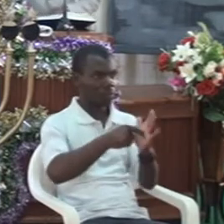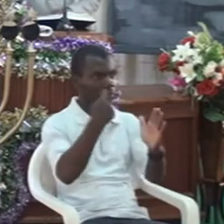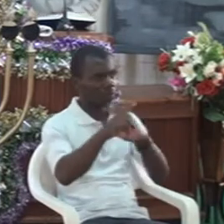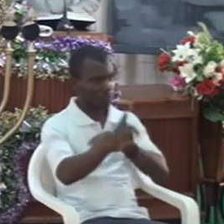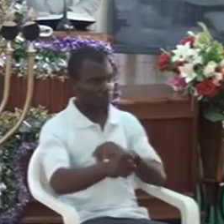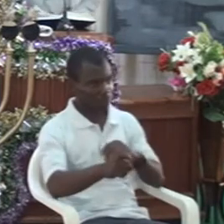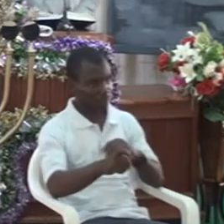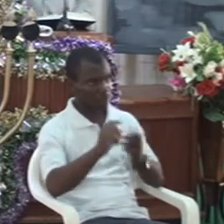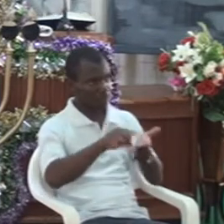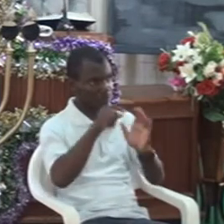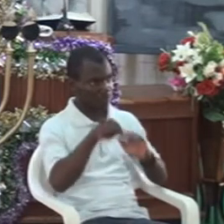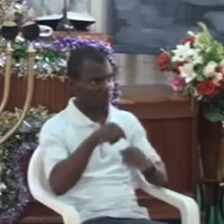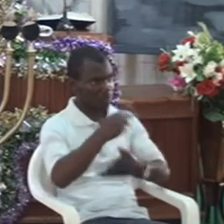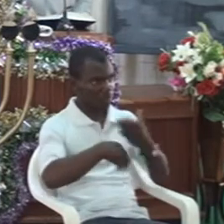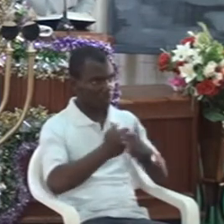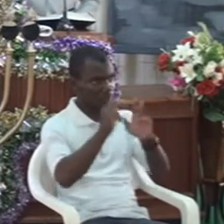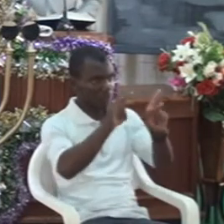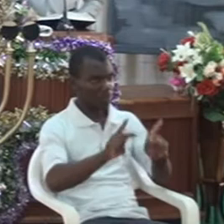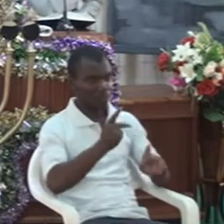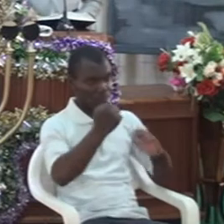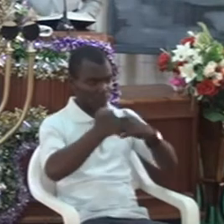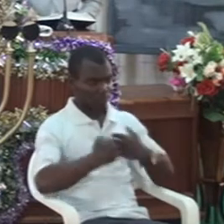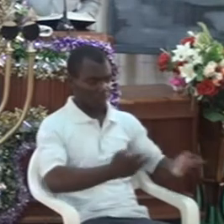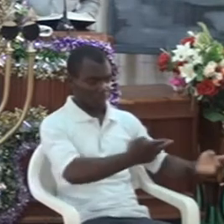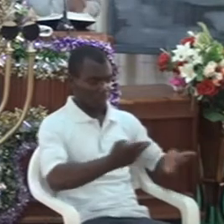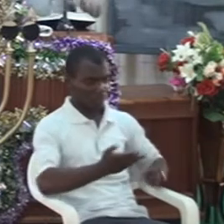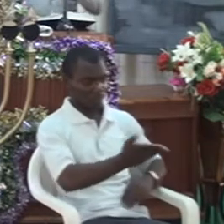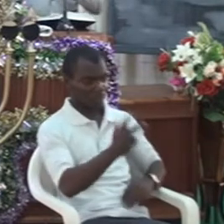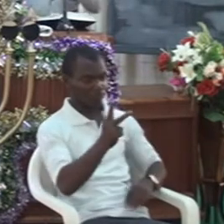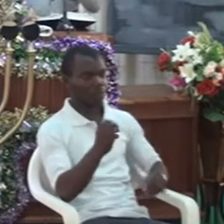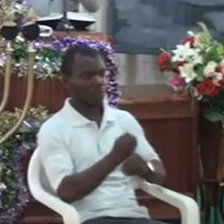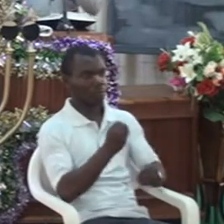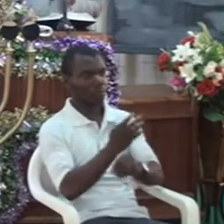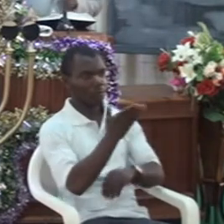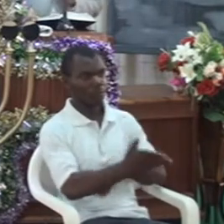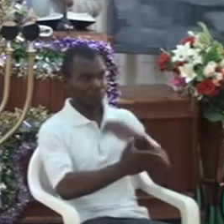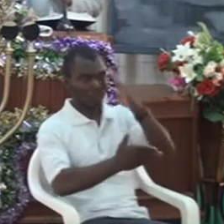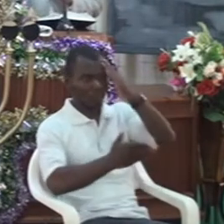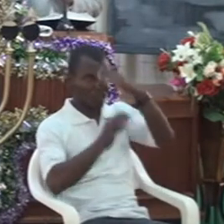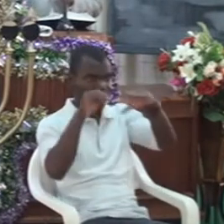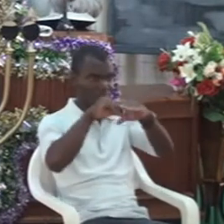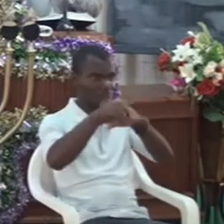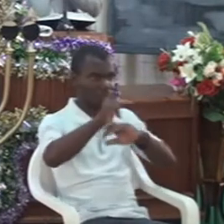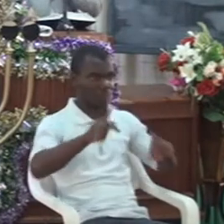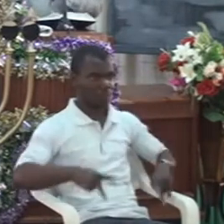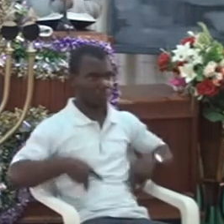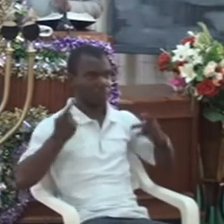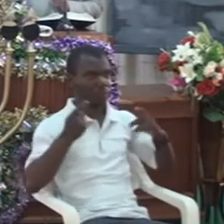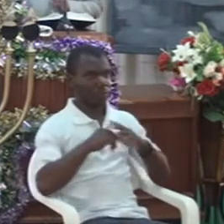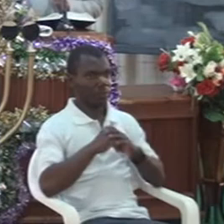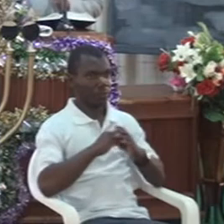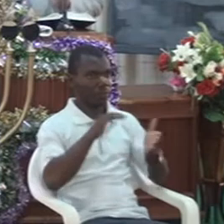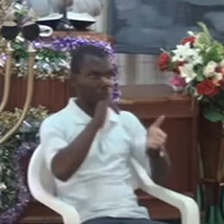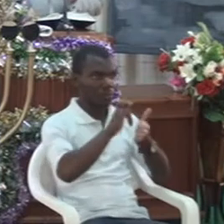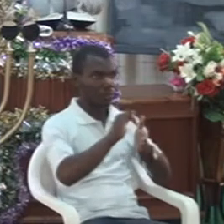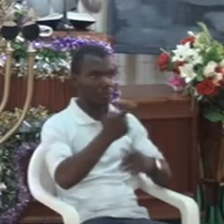kusema. Benye balipokea hii kazi tatu. Ceux-là qui ont reçu les trois œuvres. Ndani ya maisha yao. Dans leur vie.